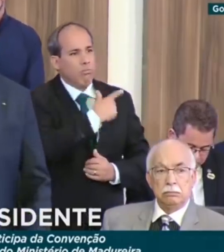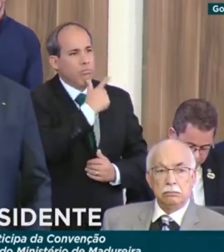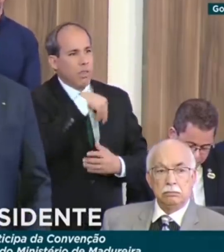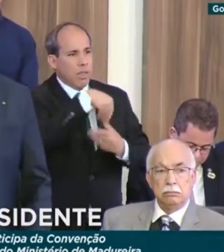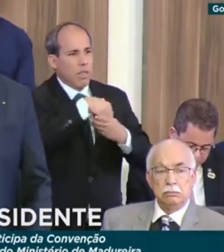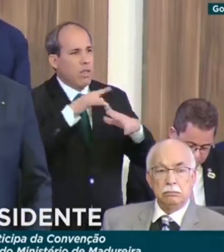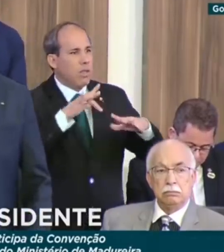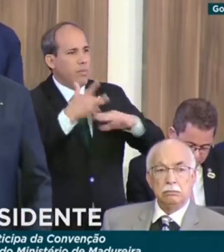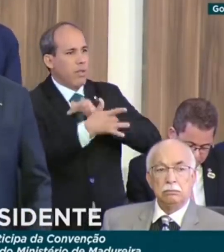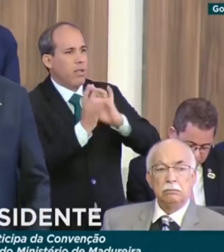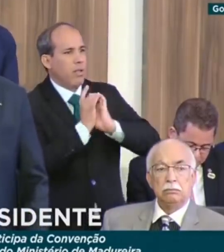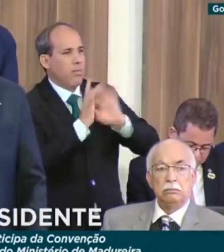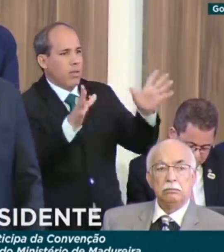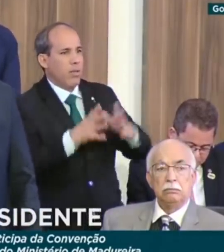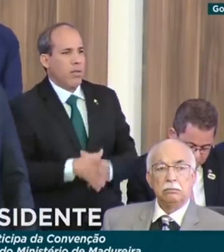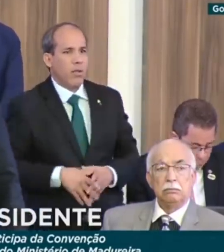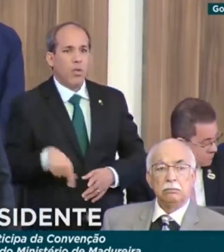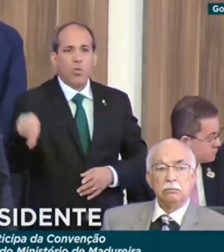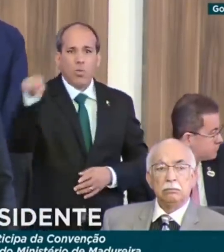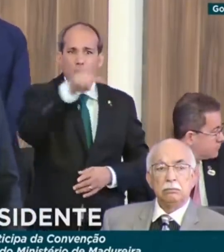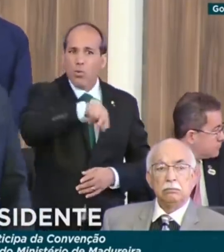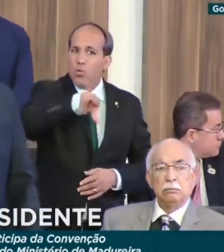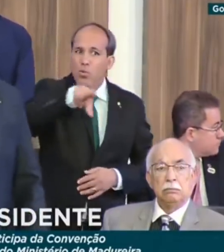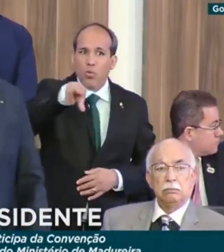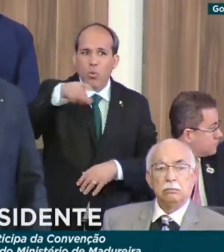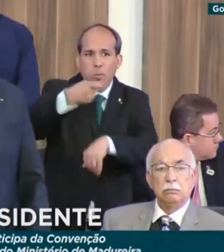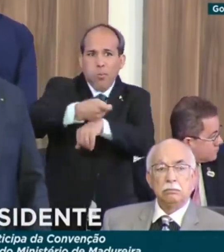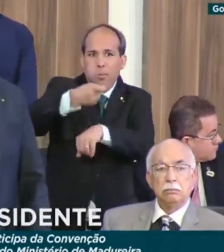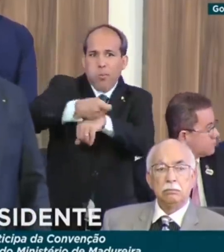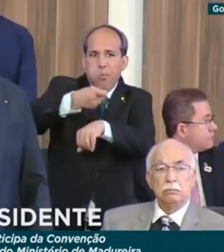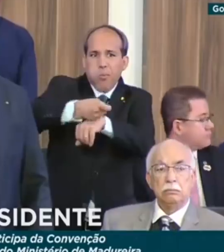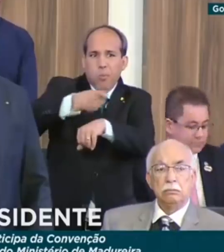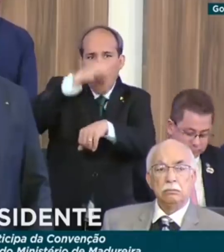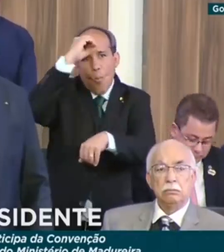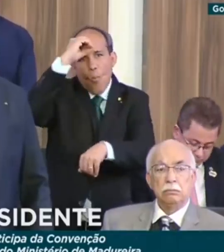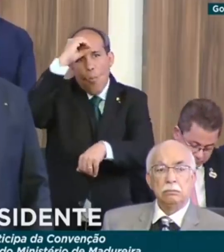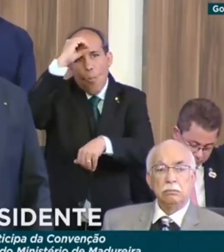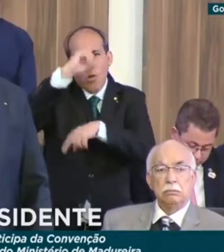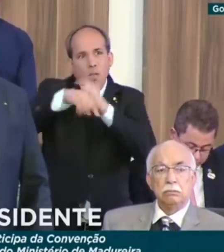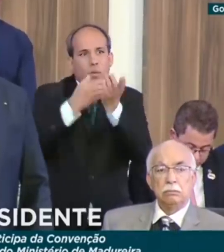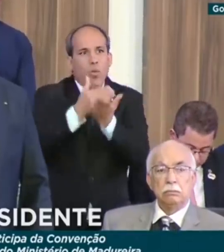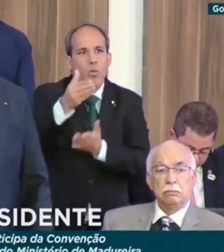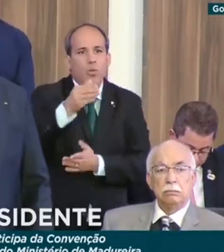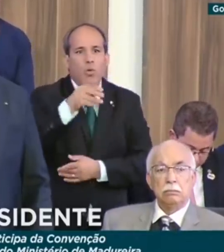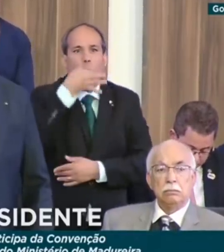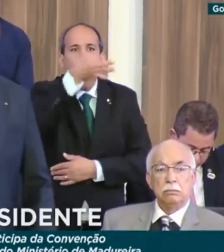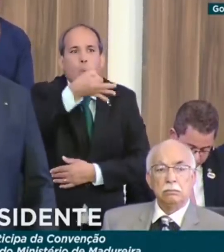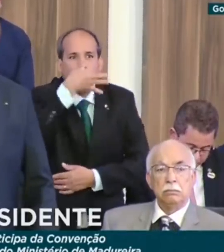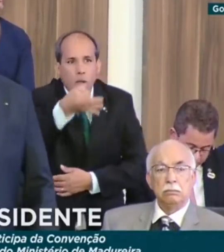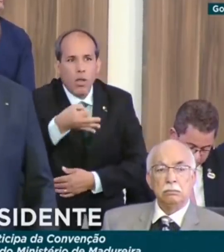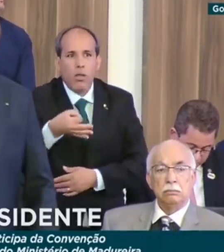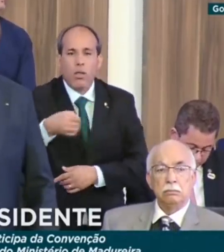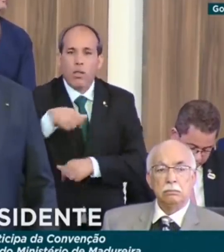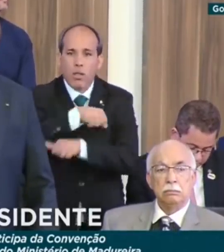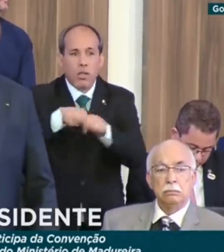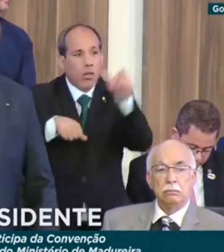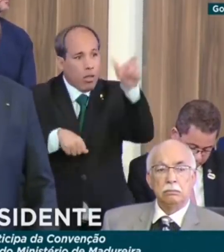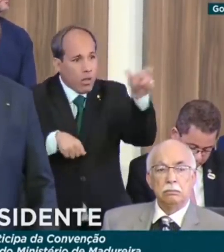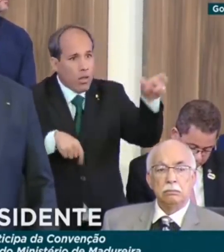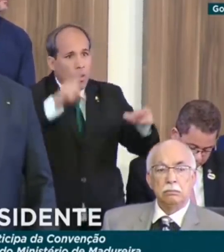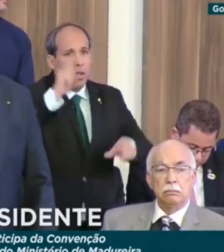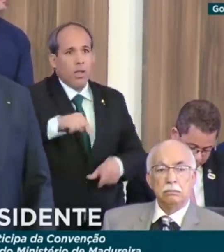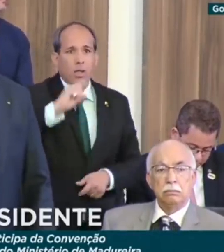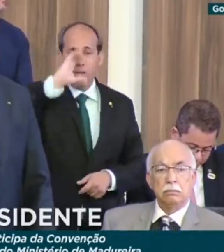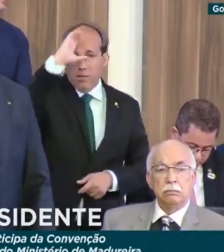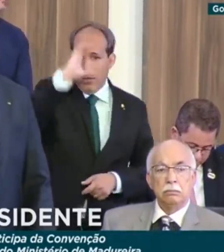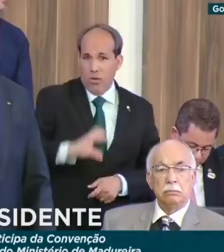liberdade. Nós não somos imbecis que passamos a ter voz. Nós somos cidadãos